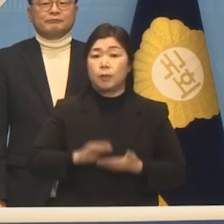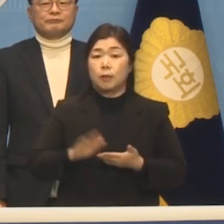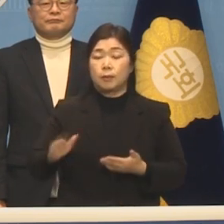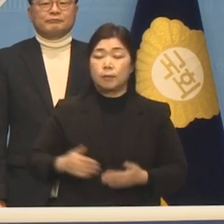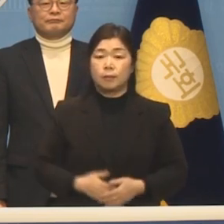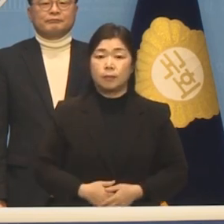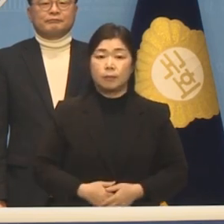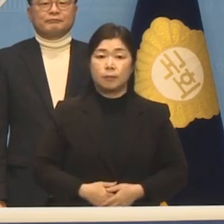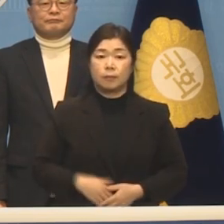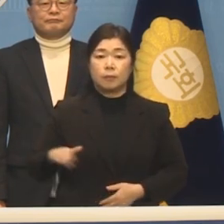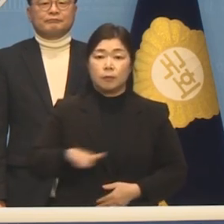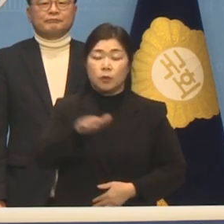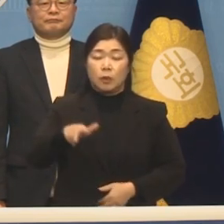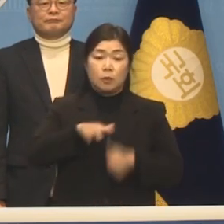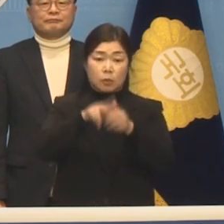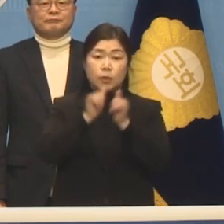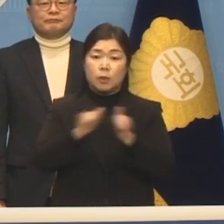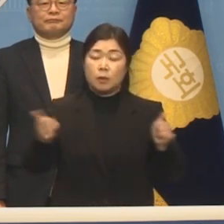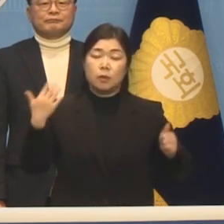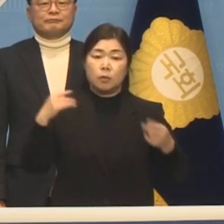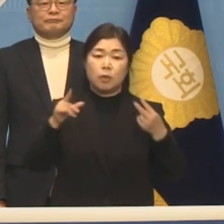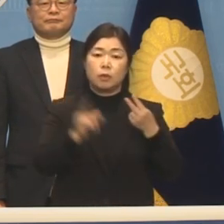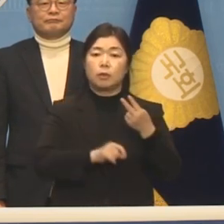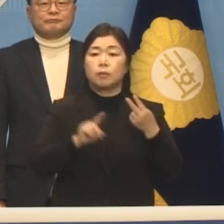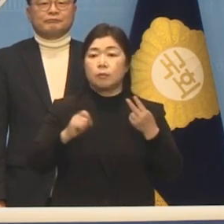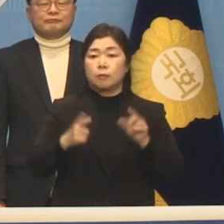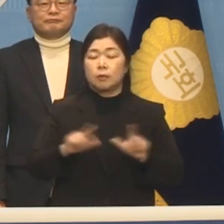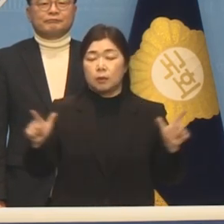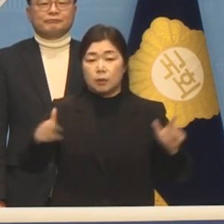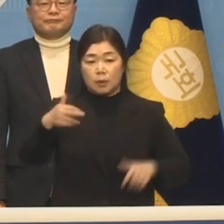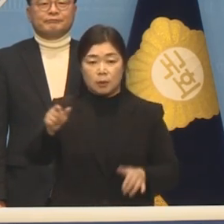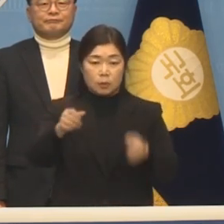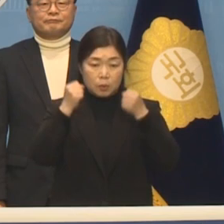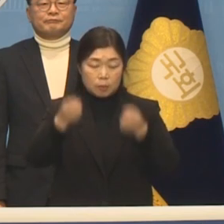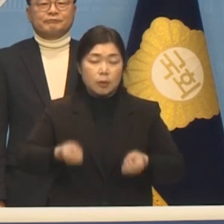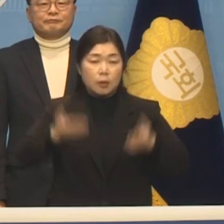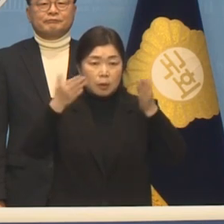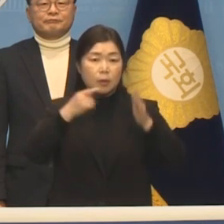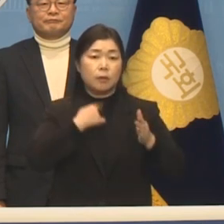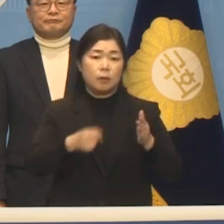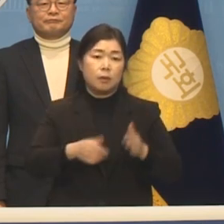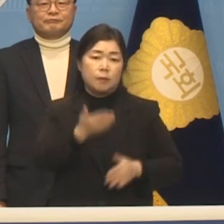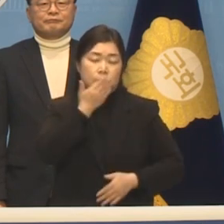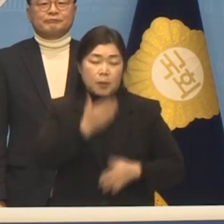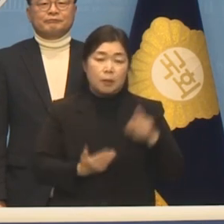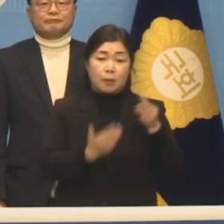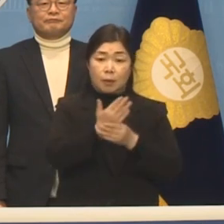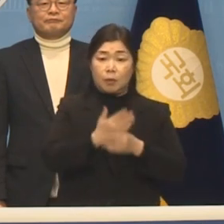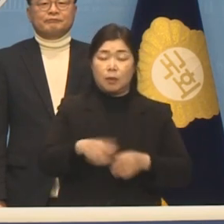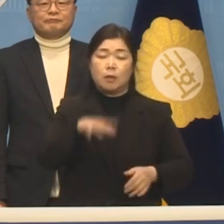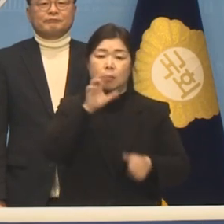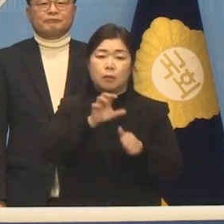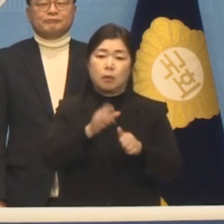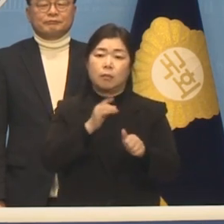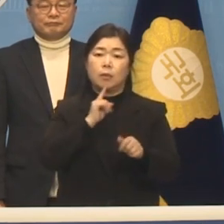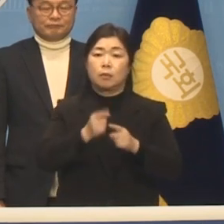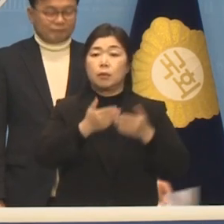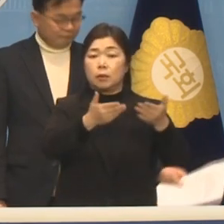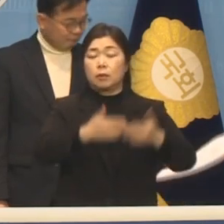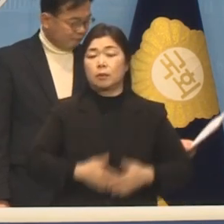저희 출마자들은 지난 2월 16일 카이스트 졸업식에서 있었던 입틀막 사건을 강력하게